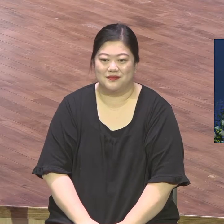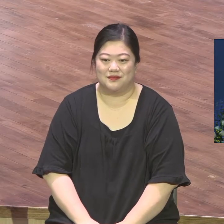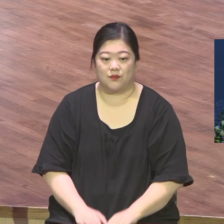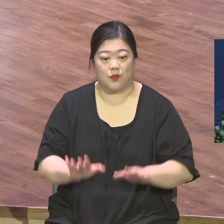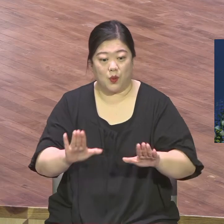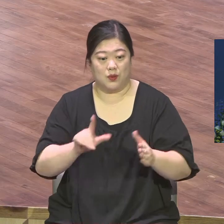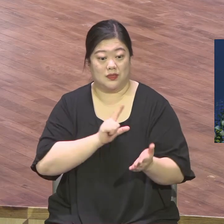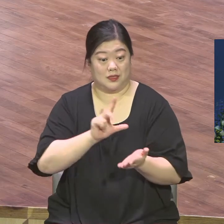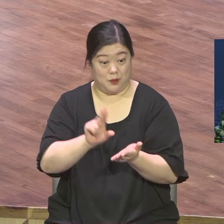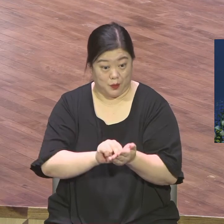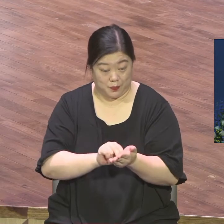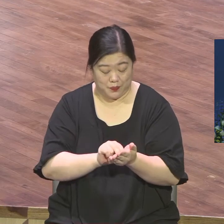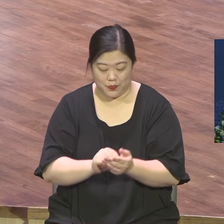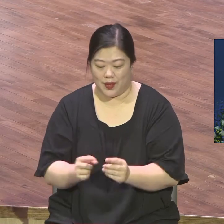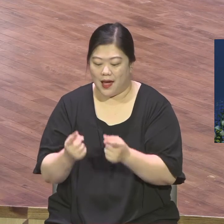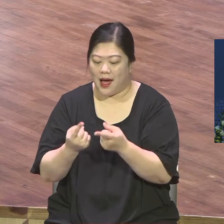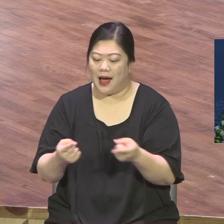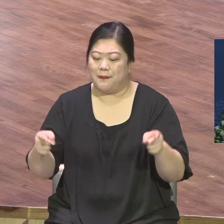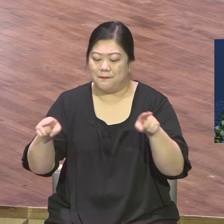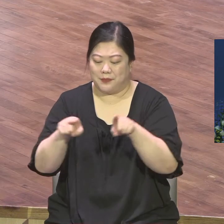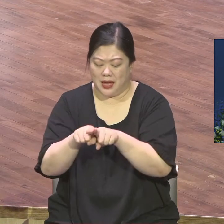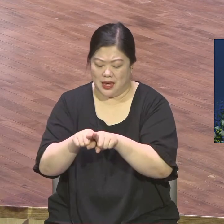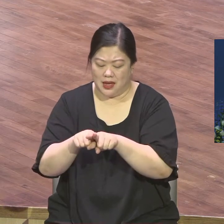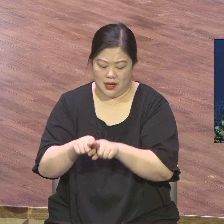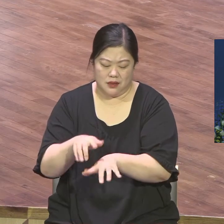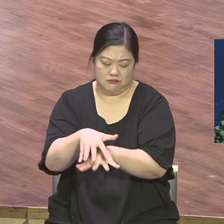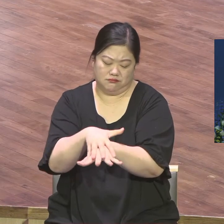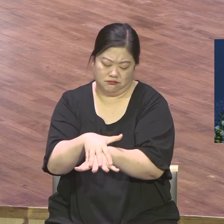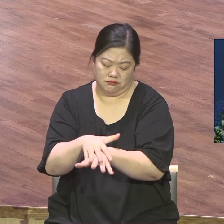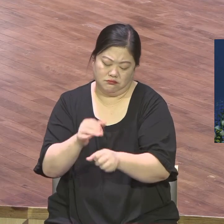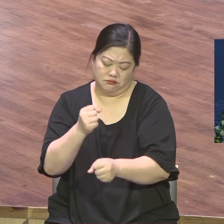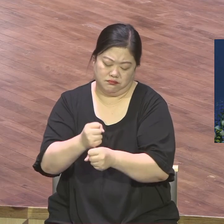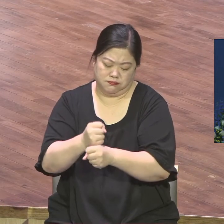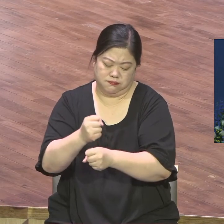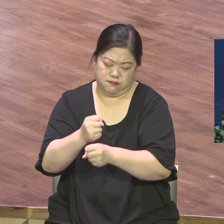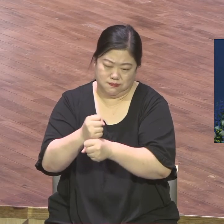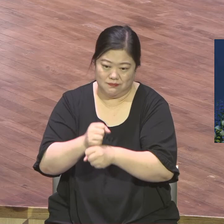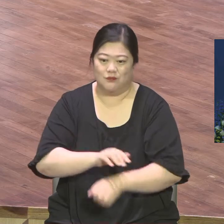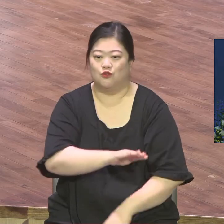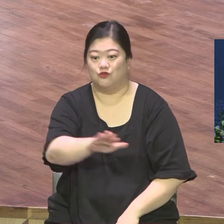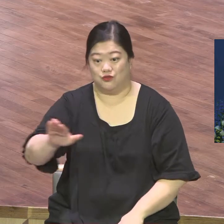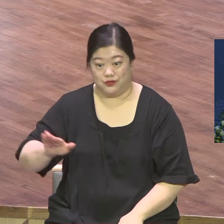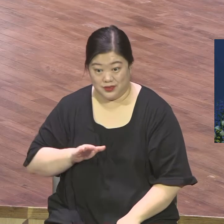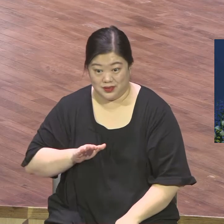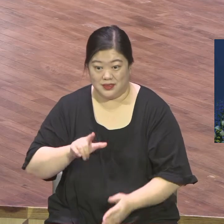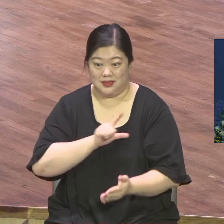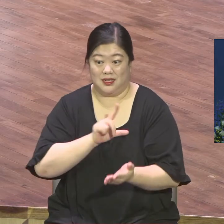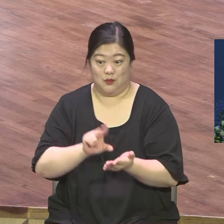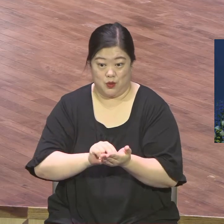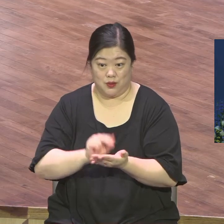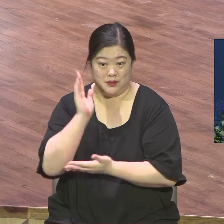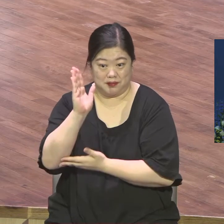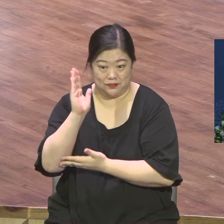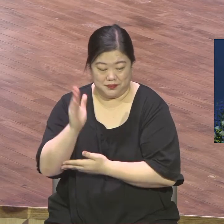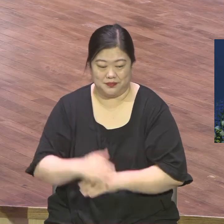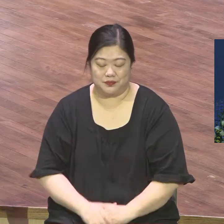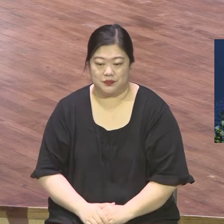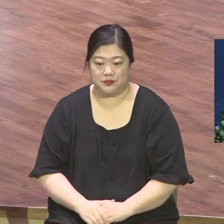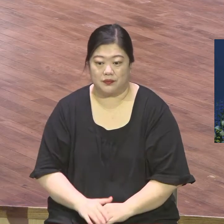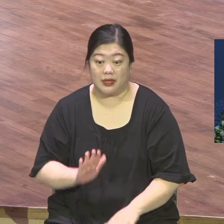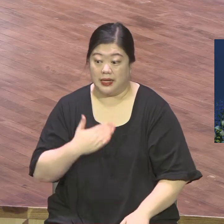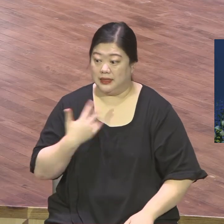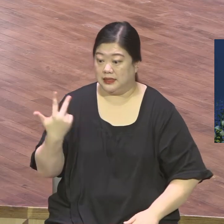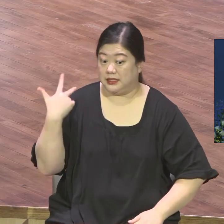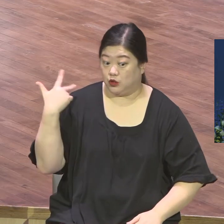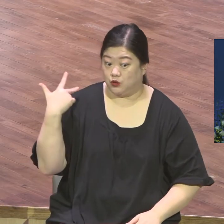이거대로 말씀 가지고 함께 지어져 가는 우리라는 제목으로 말씀을 드립니다. 제가 필리핀 이